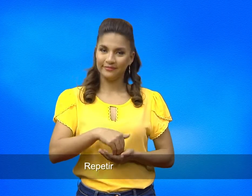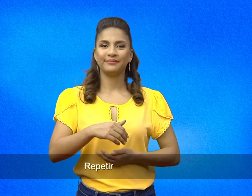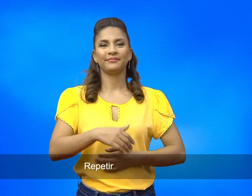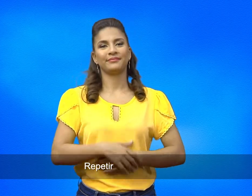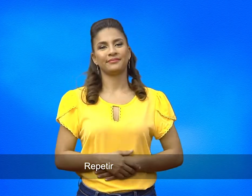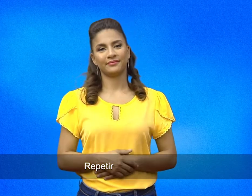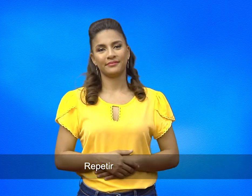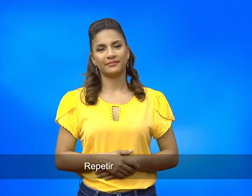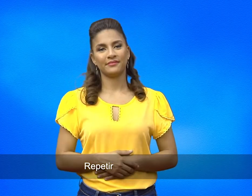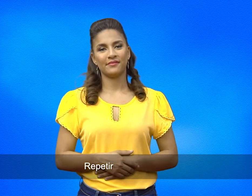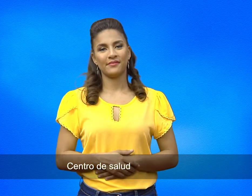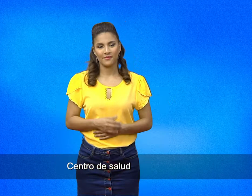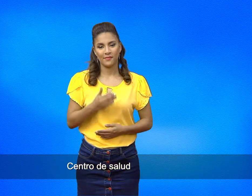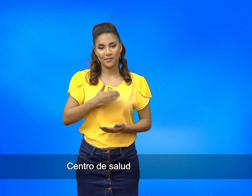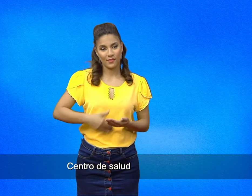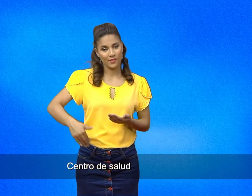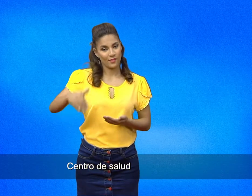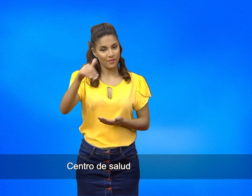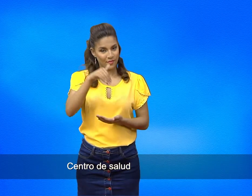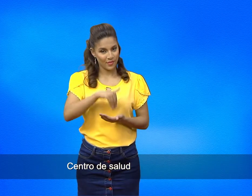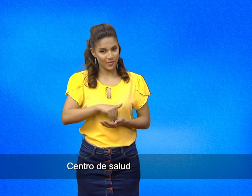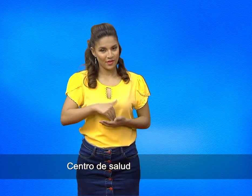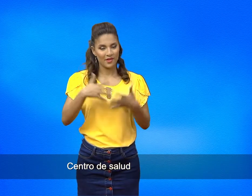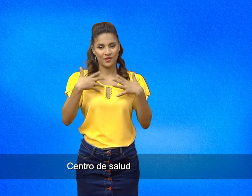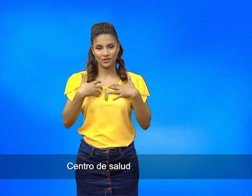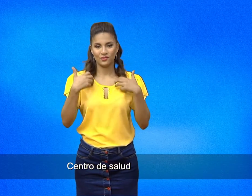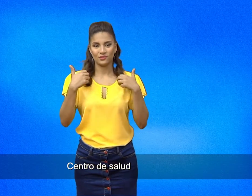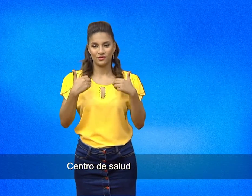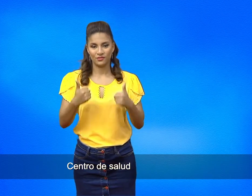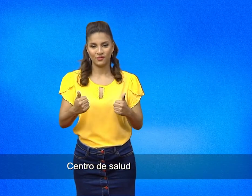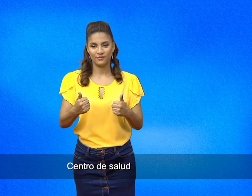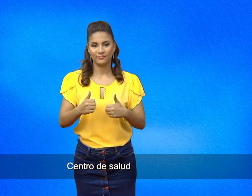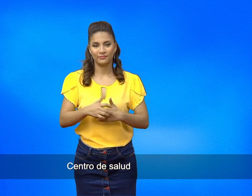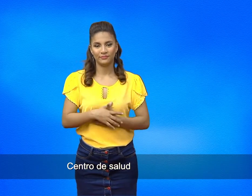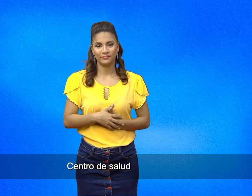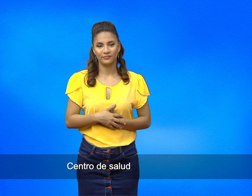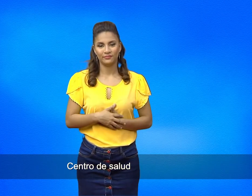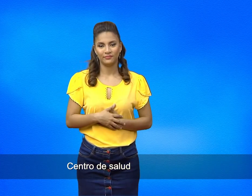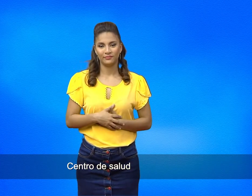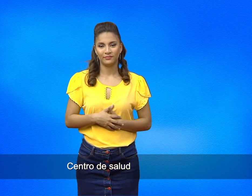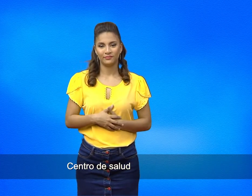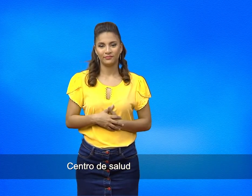y repetir centro de salud